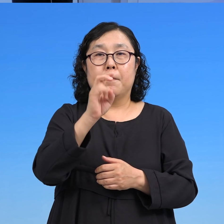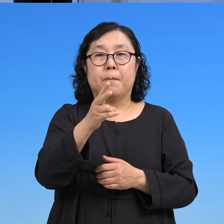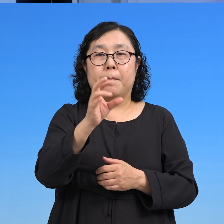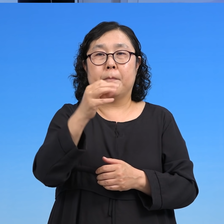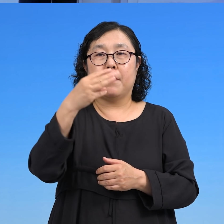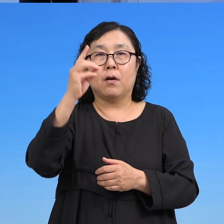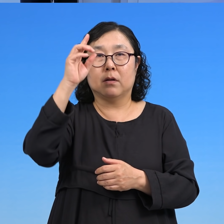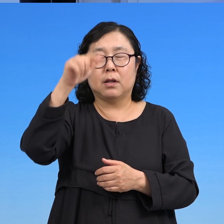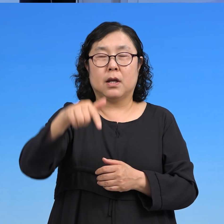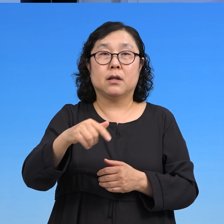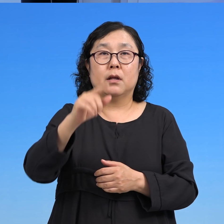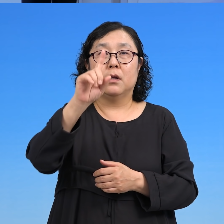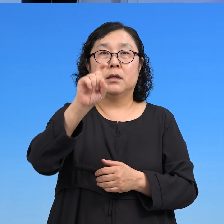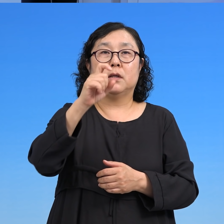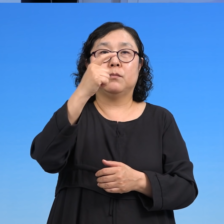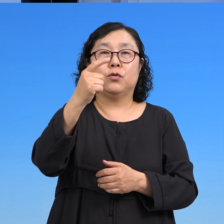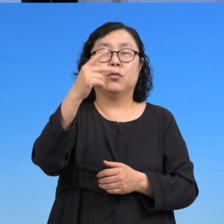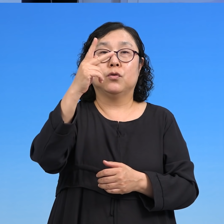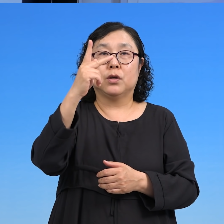평택에서는